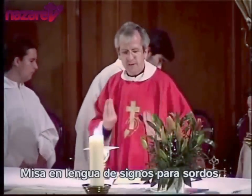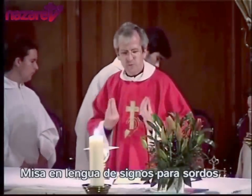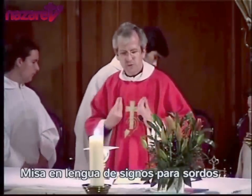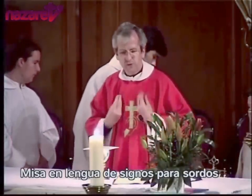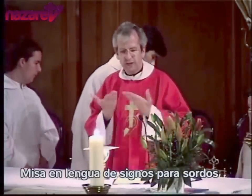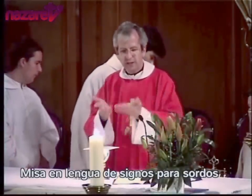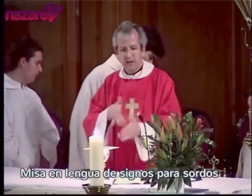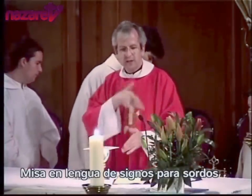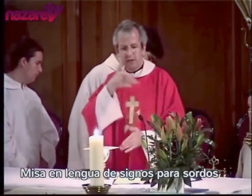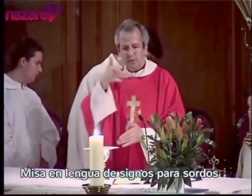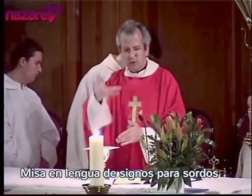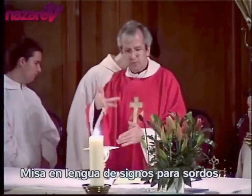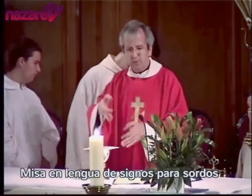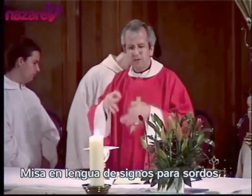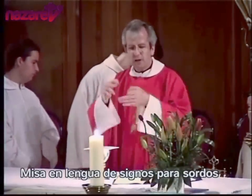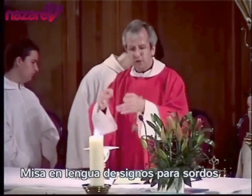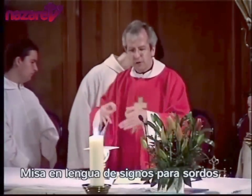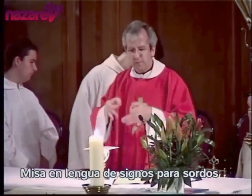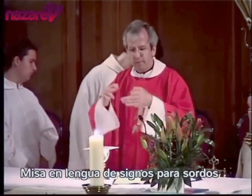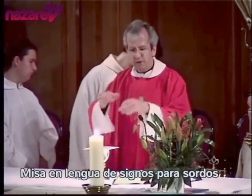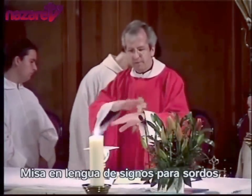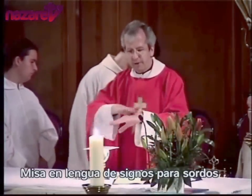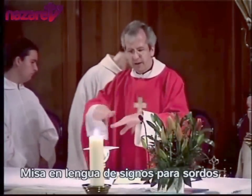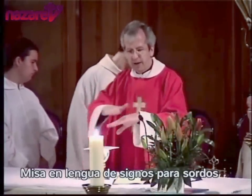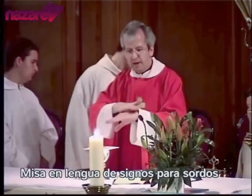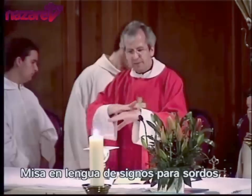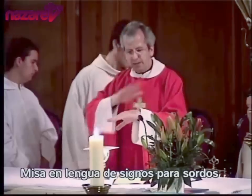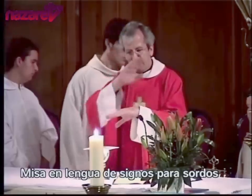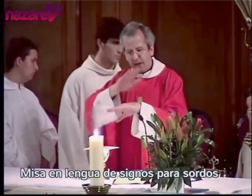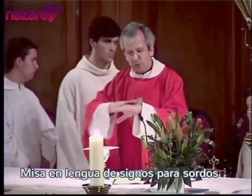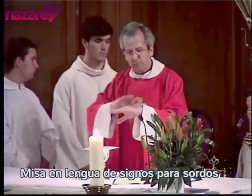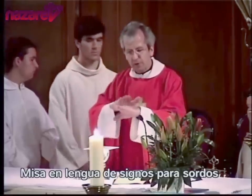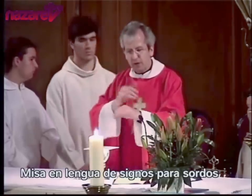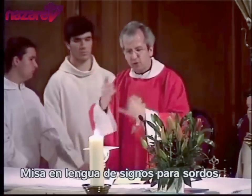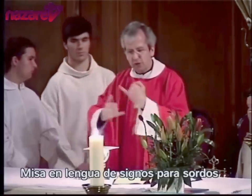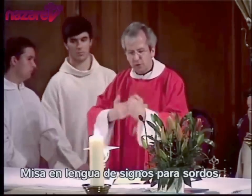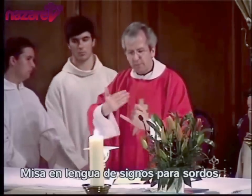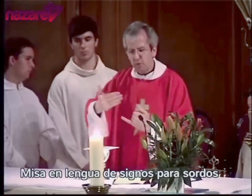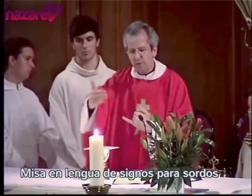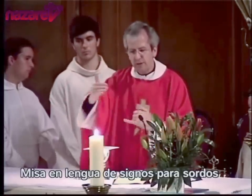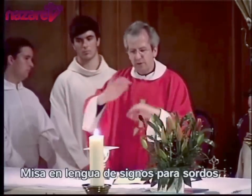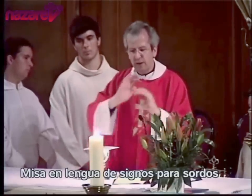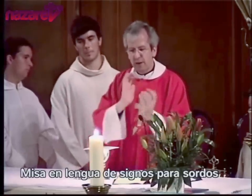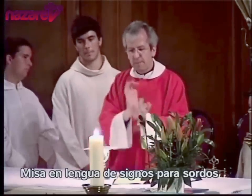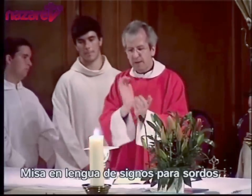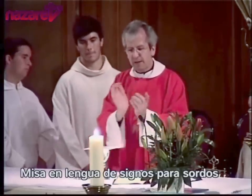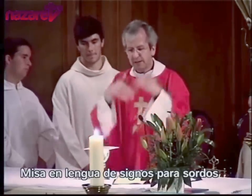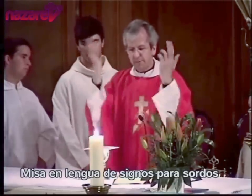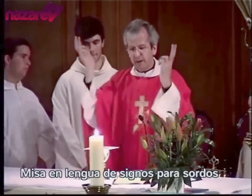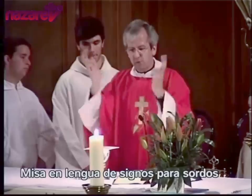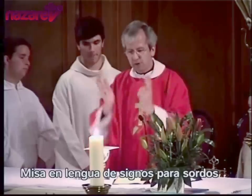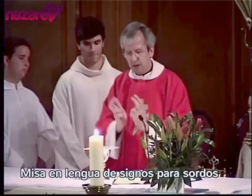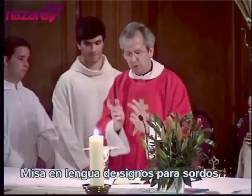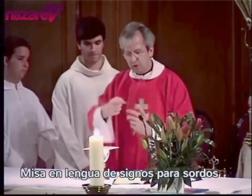concédenos la paz en nuestros días. Y ayudados por tu misericordia, vivamos siempre libres de pecado y protegidos de toda perturbación,